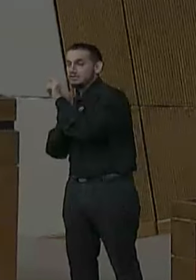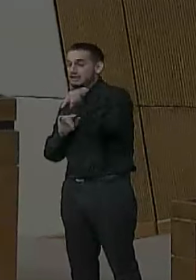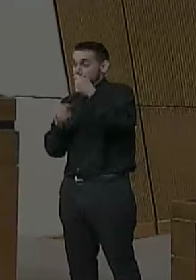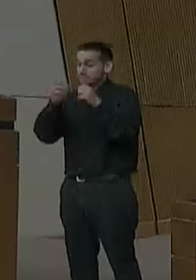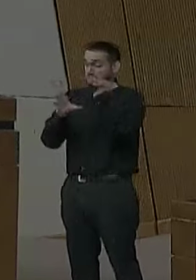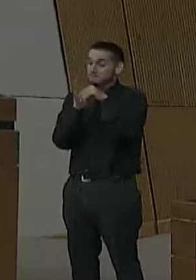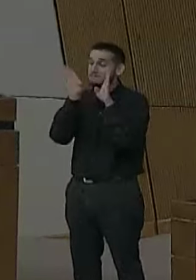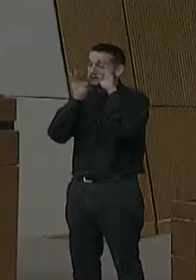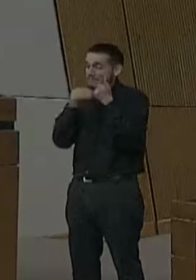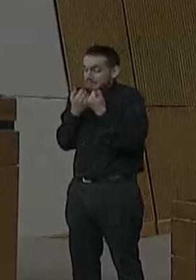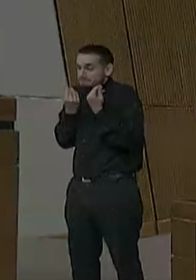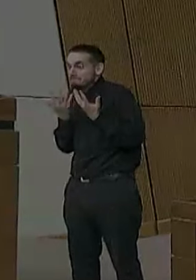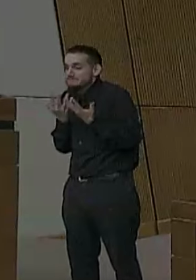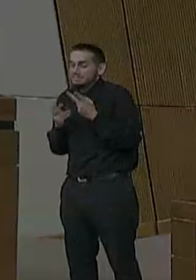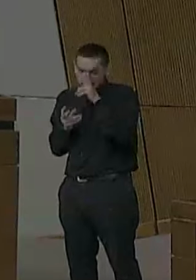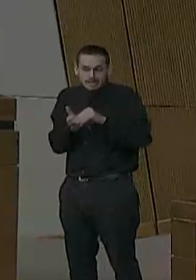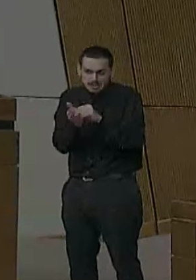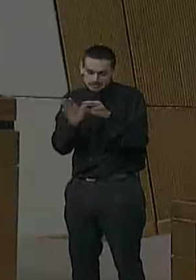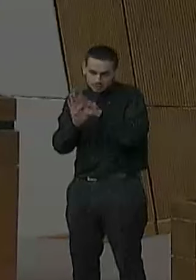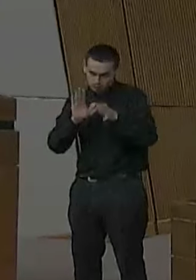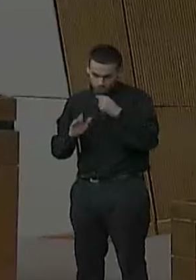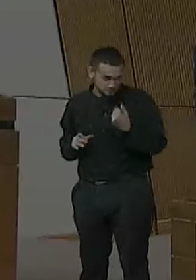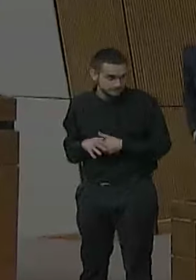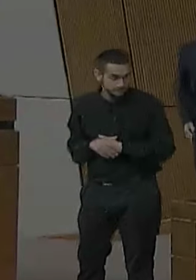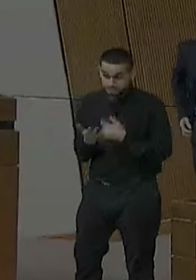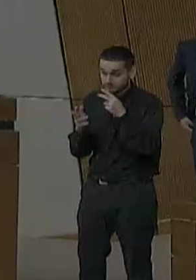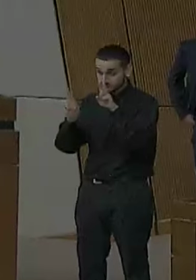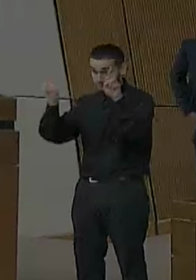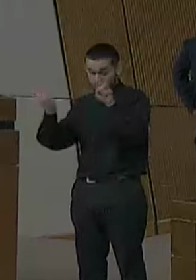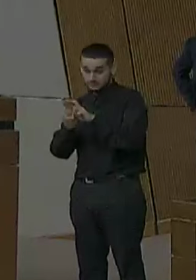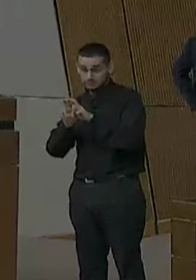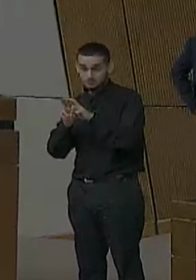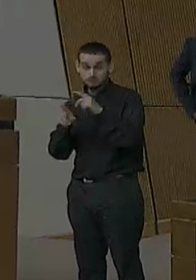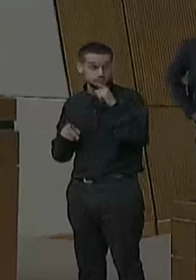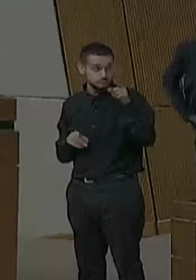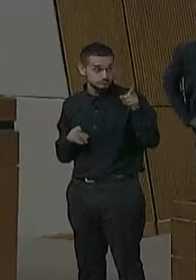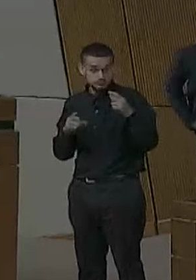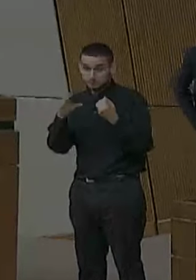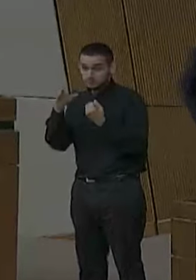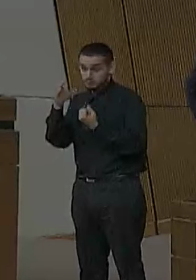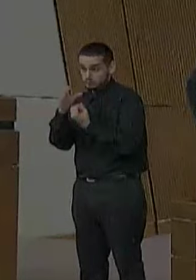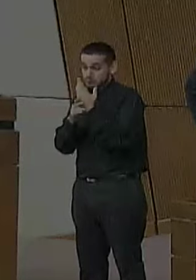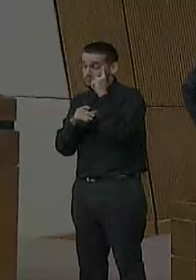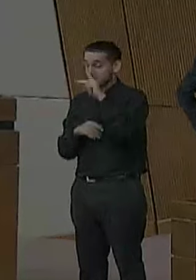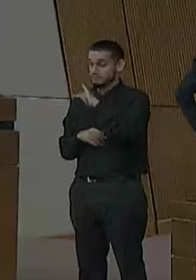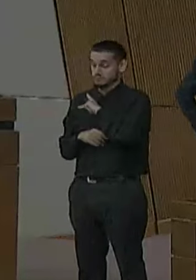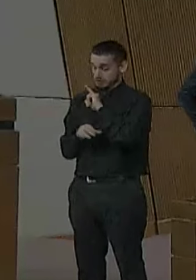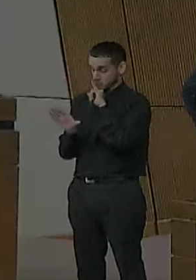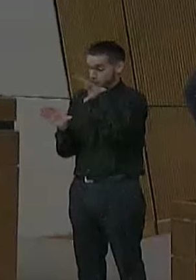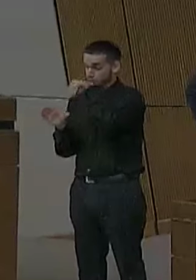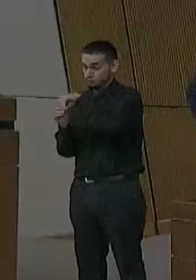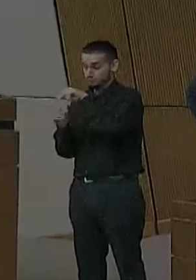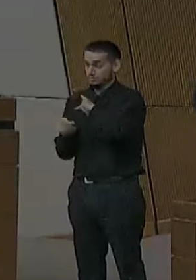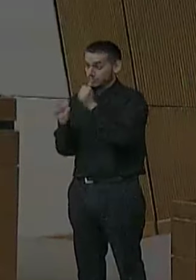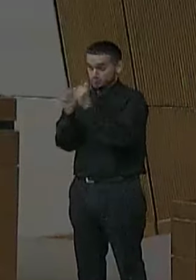también contribuye bastante, ¿verdad? Y bueno, en resumen, la inclusión de las personas, la inclusión laboral de